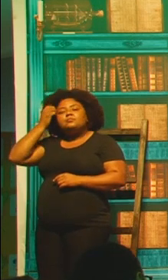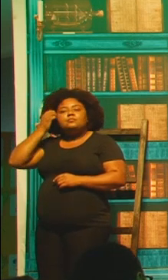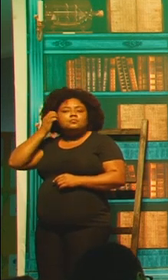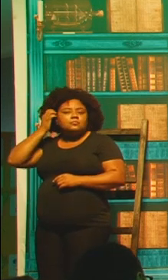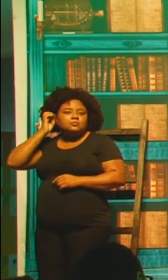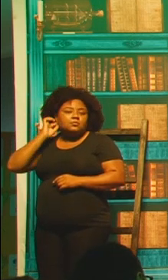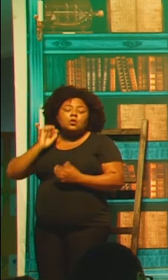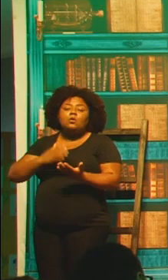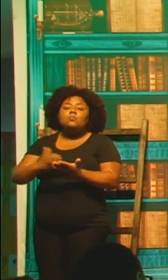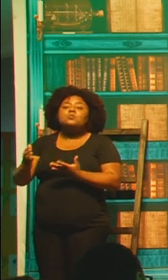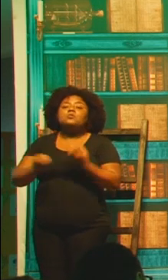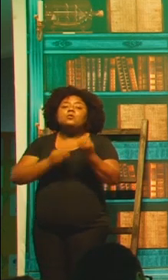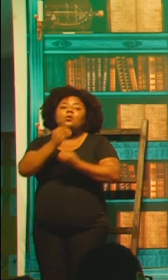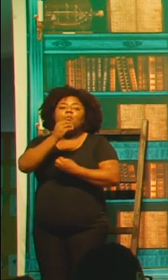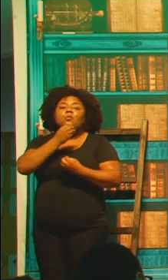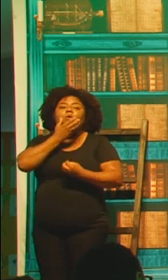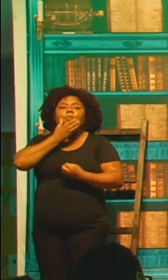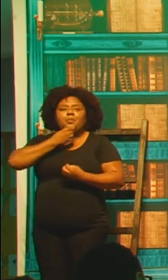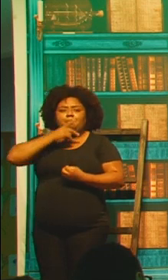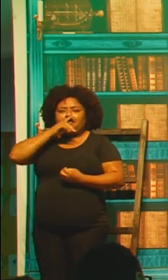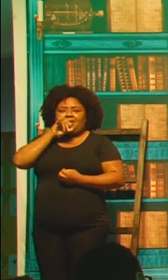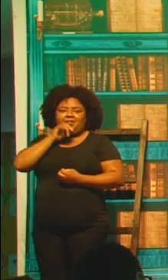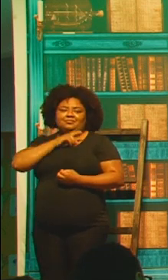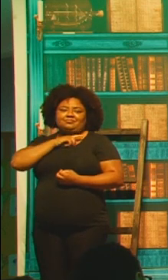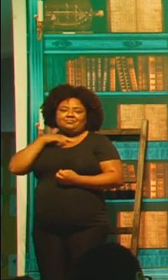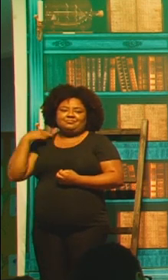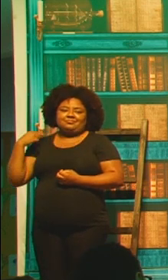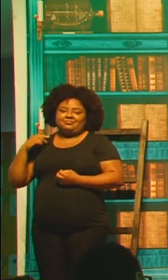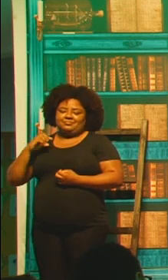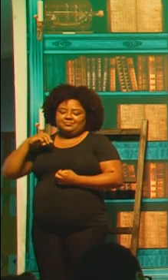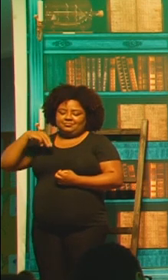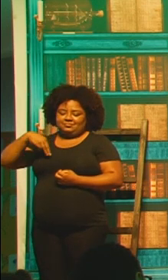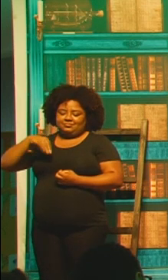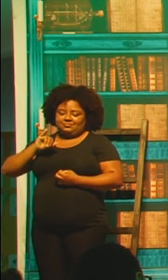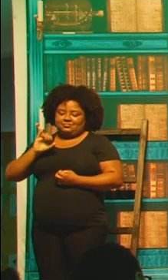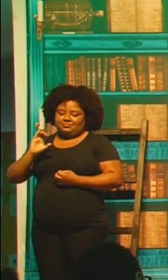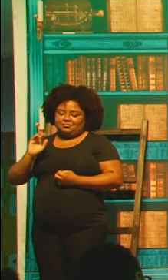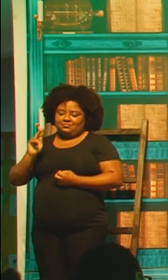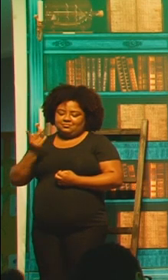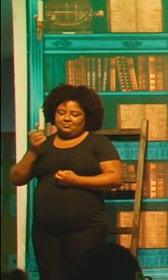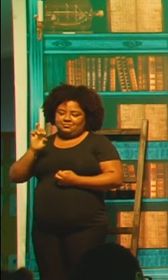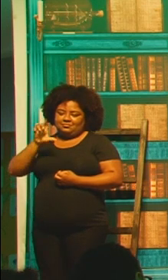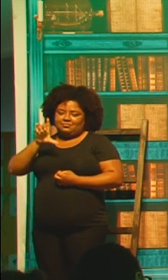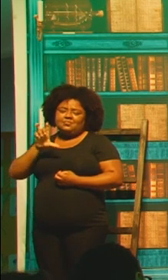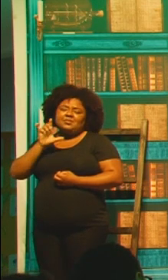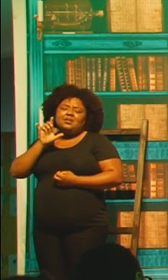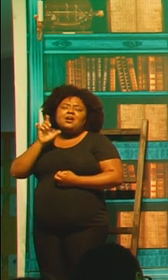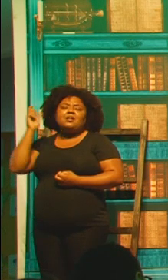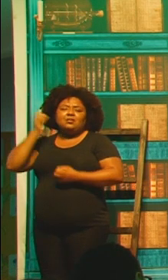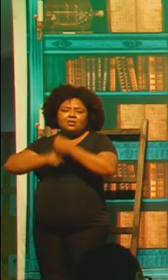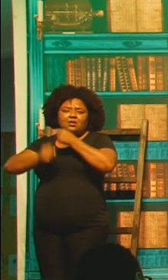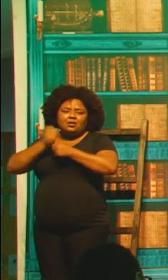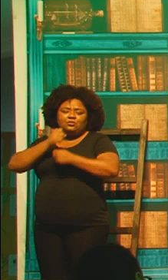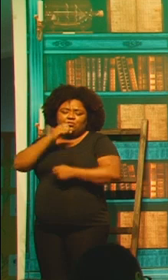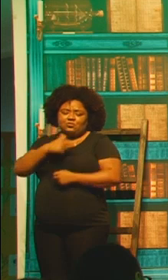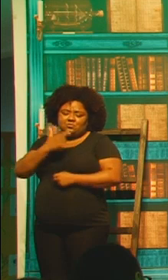o meu pai faleceu, que é o Michel, que eu cito aí, faleceu em 2001,